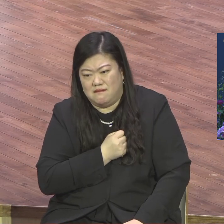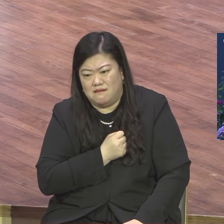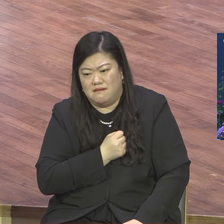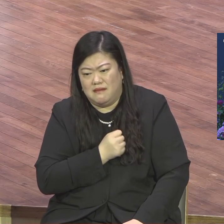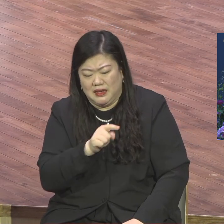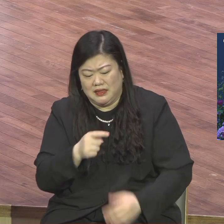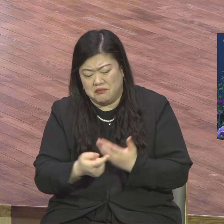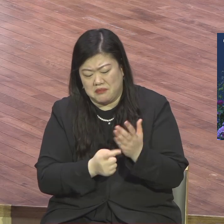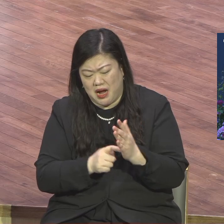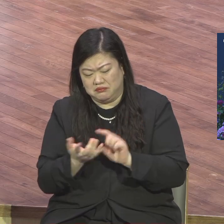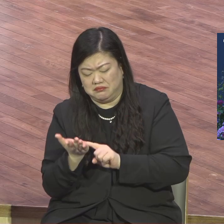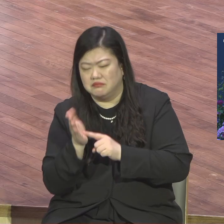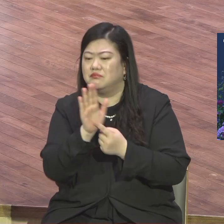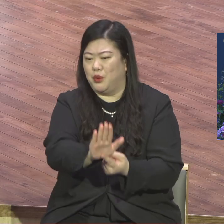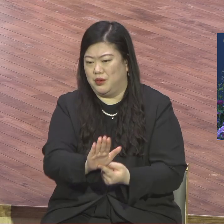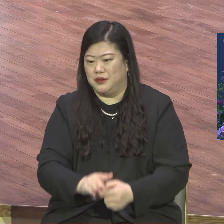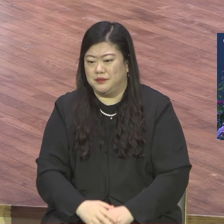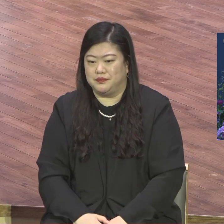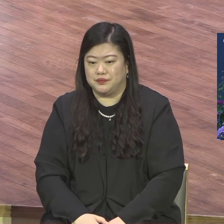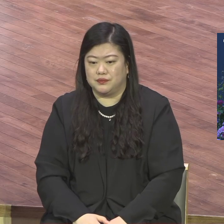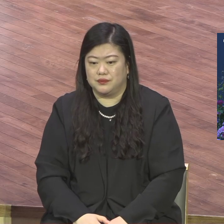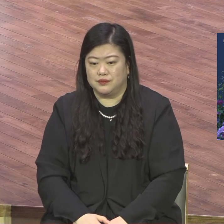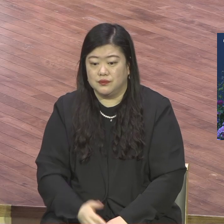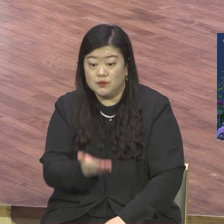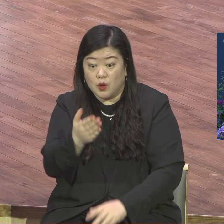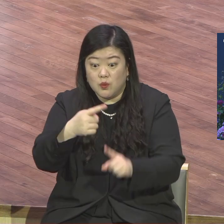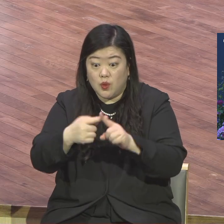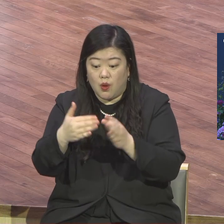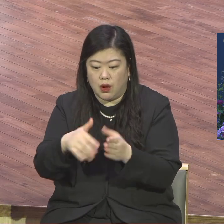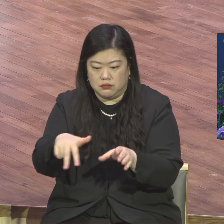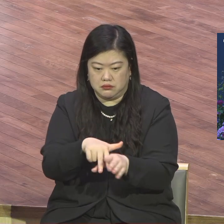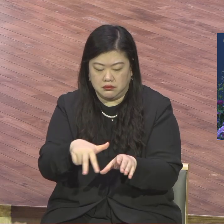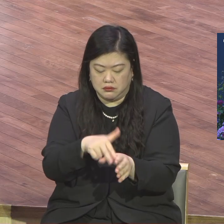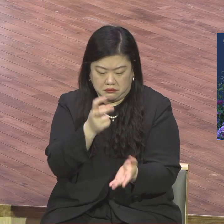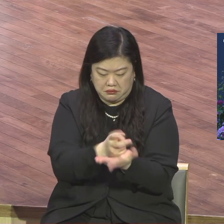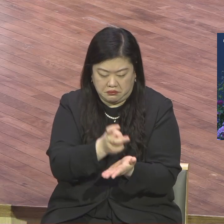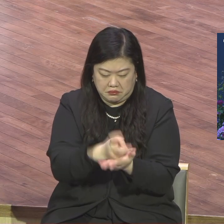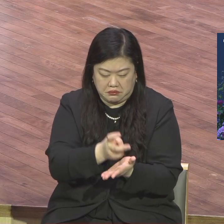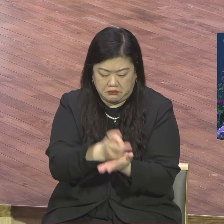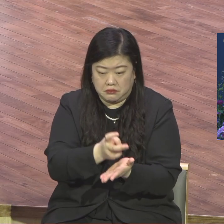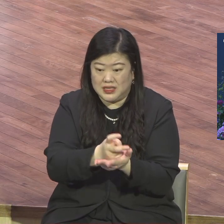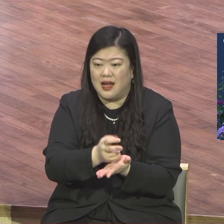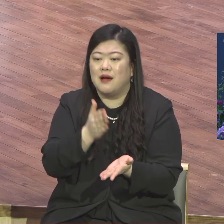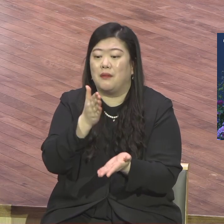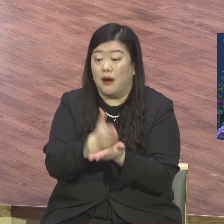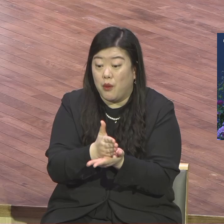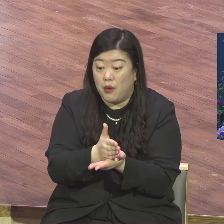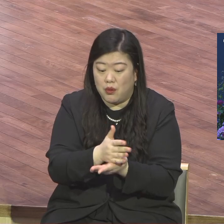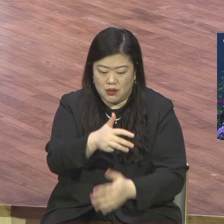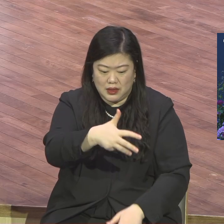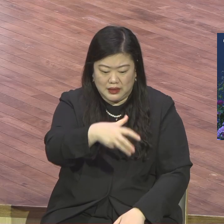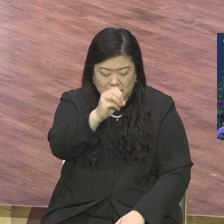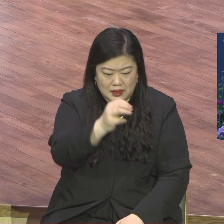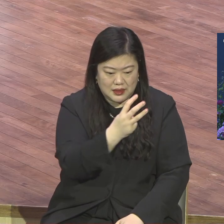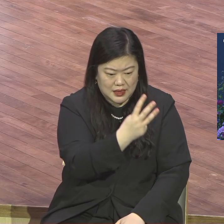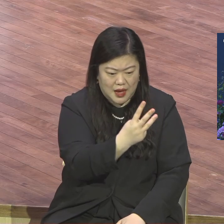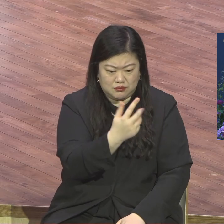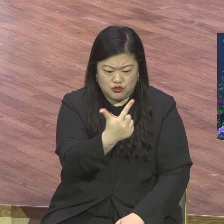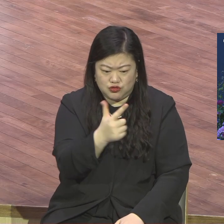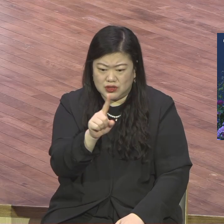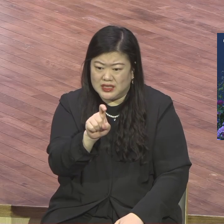이상 율법적 종교생활 하지 말고 창세기 3장, 6장, 11장 세상 기준으로